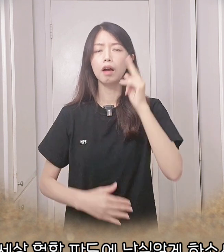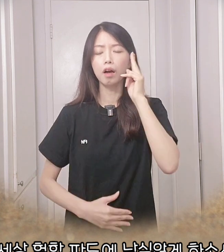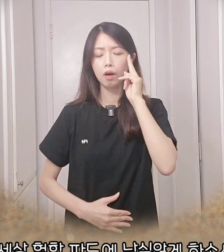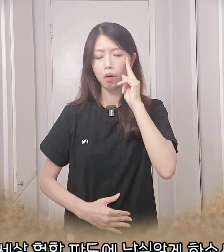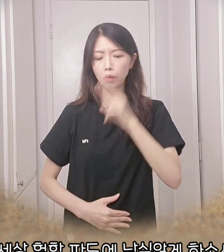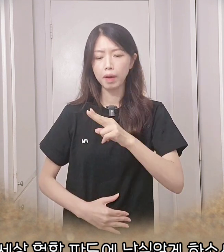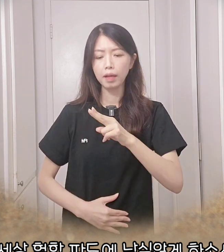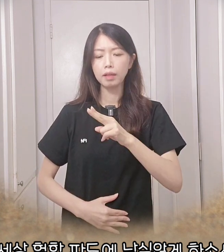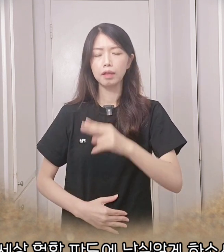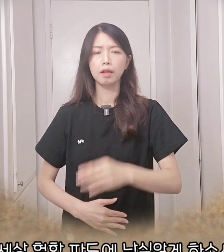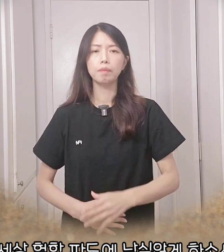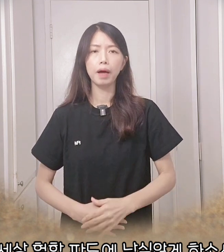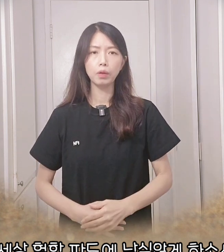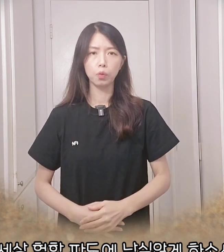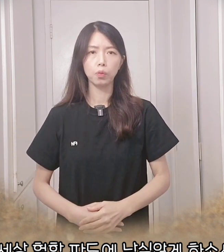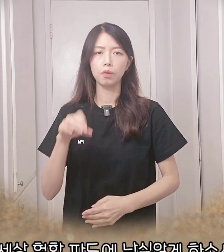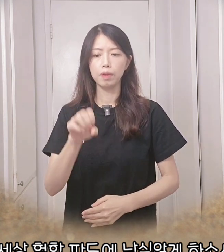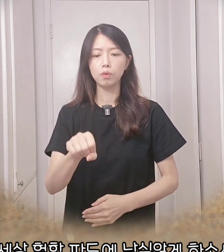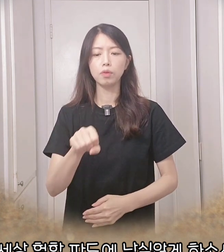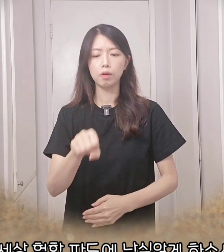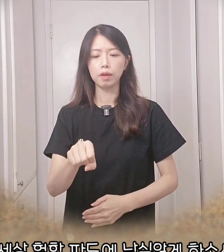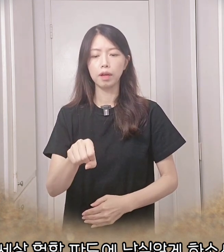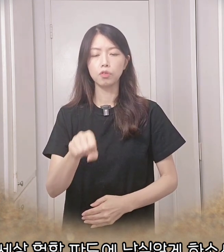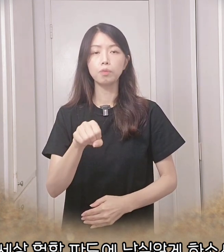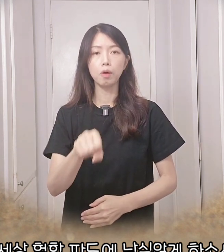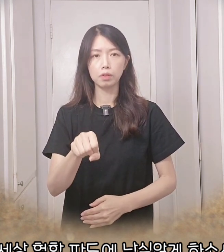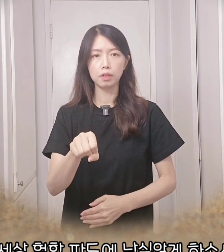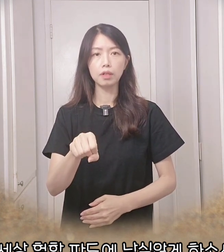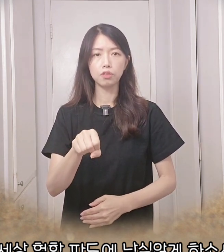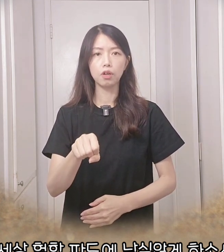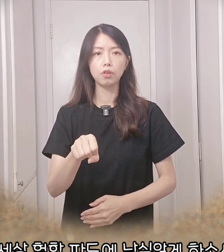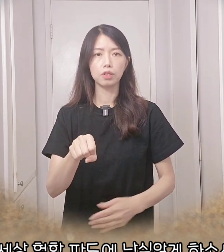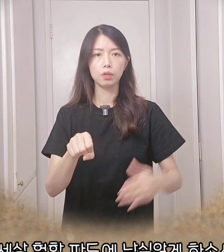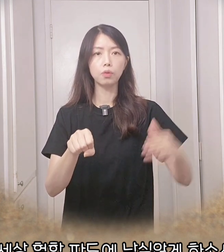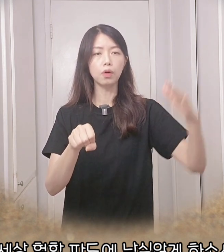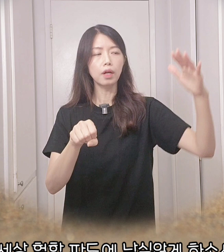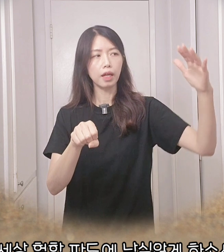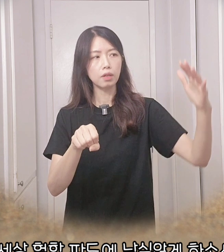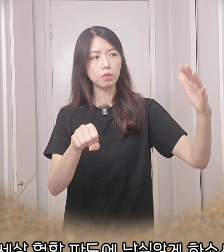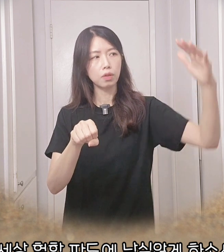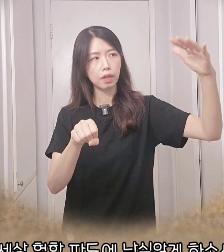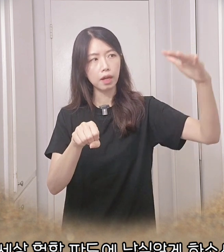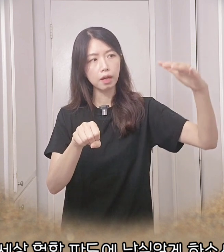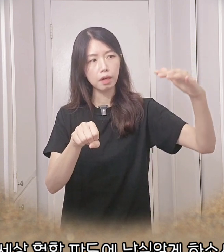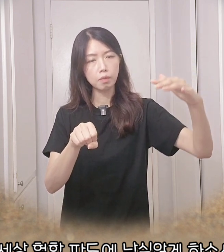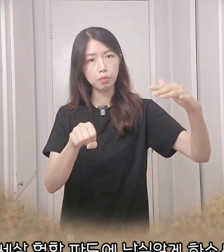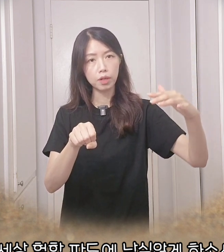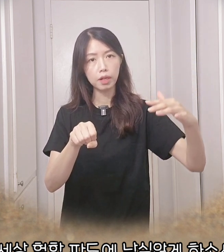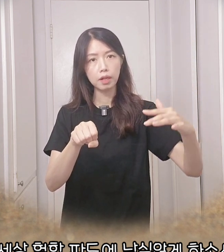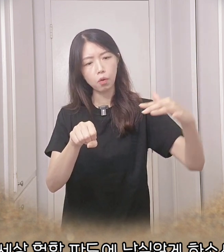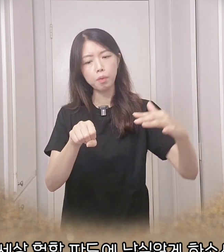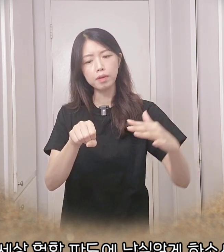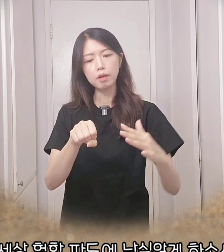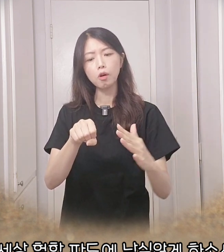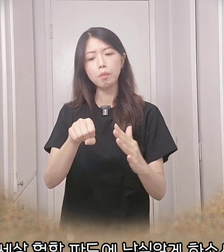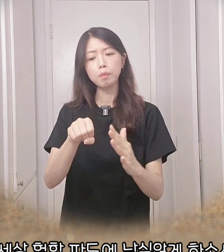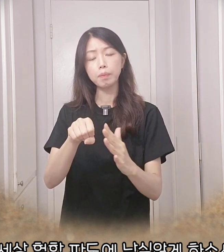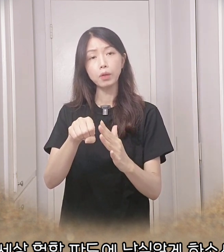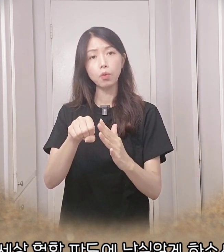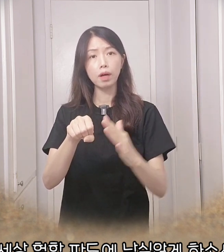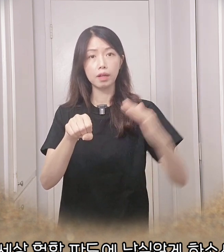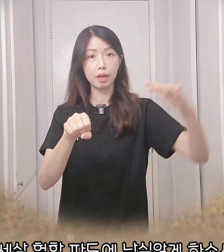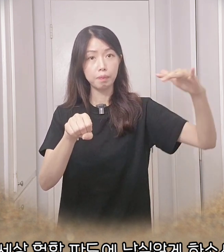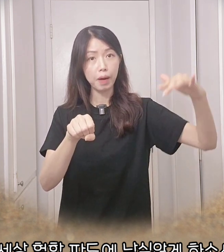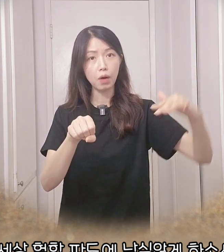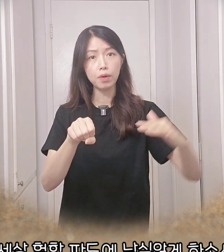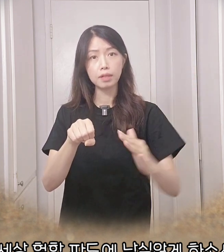세상 험한 파도. 왼손이 이렇게 주먹을 쥐어주시고 다른 손이 이렇게 물이 오면서